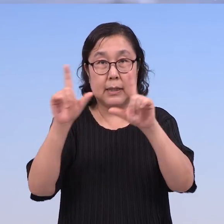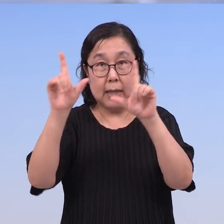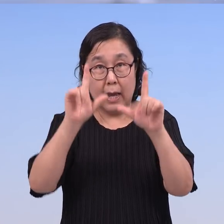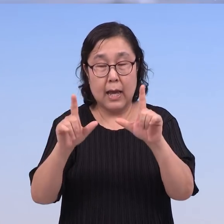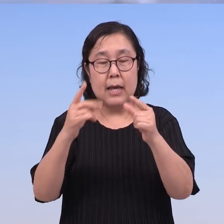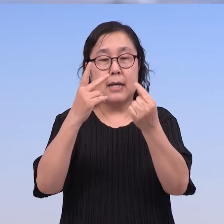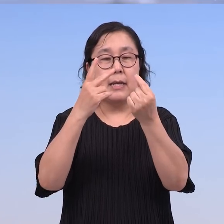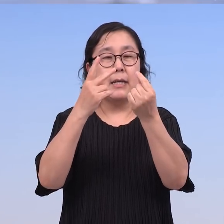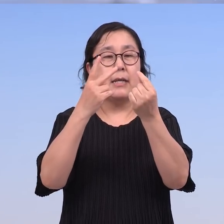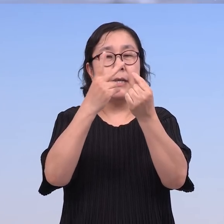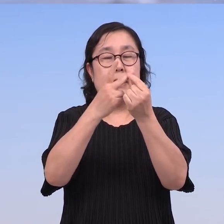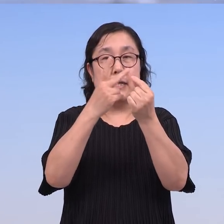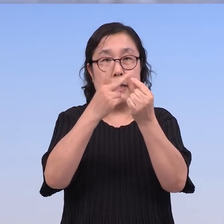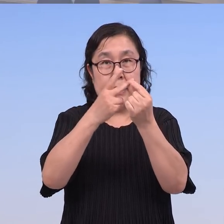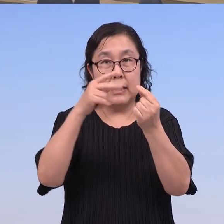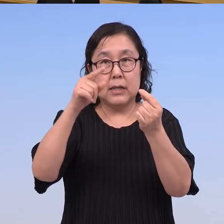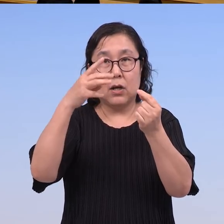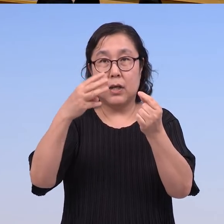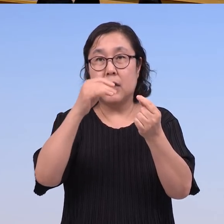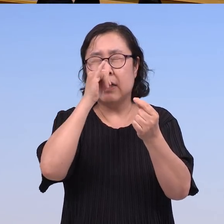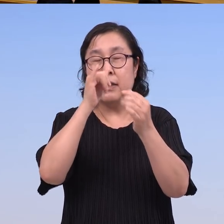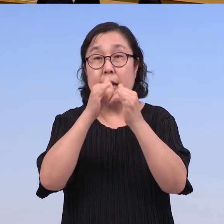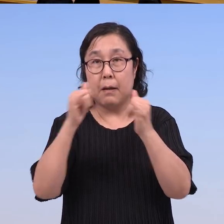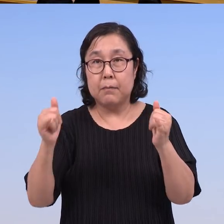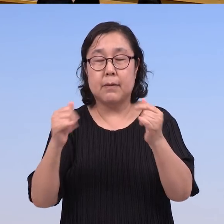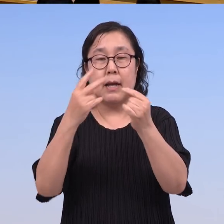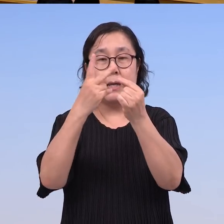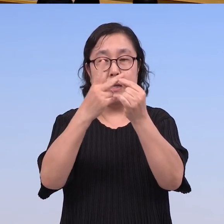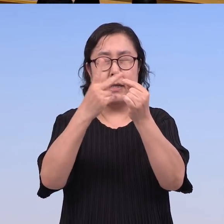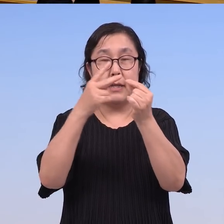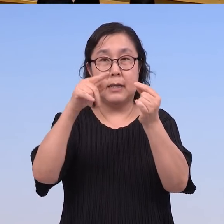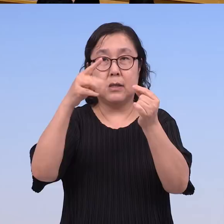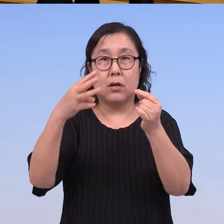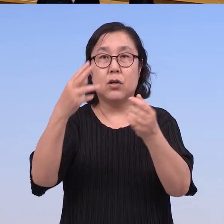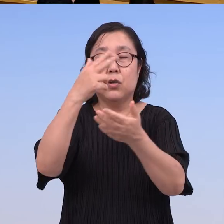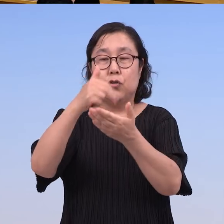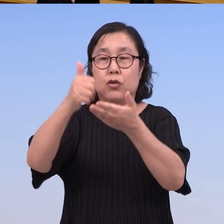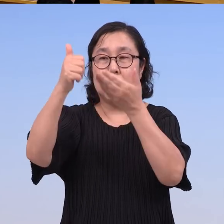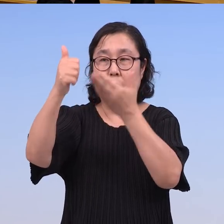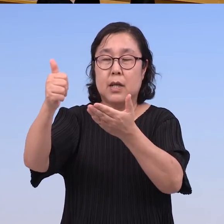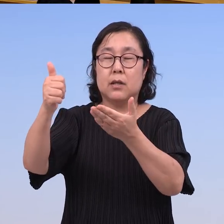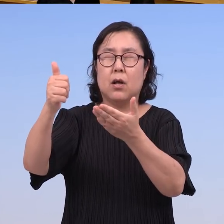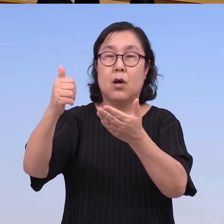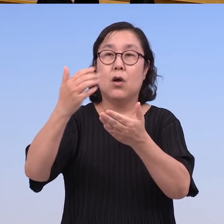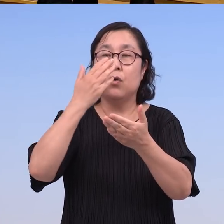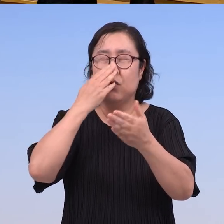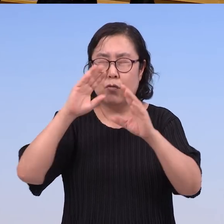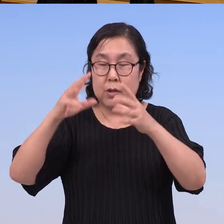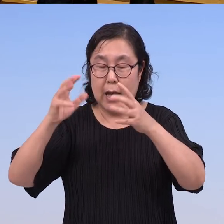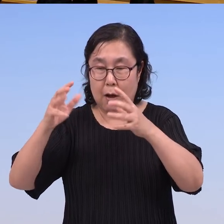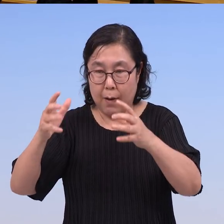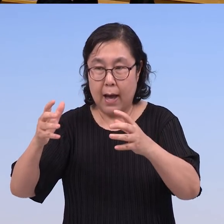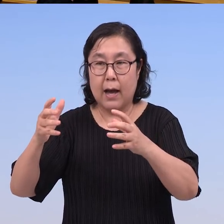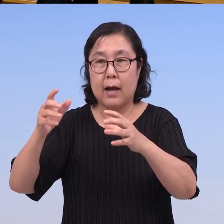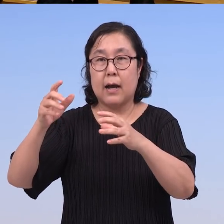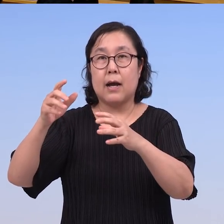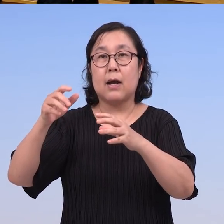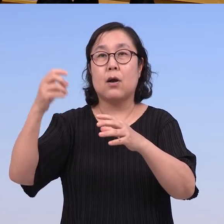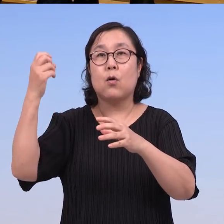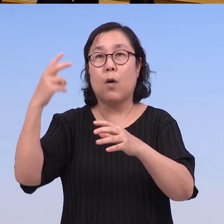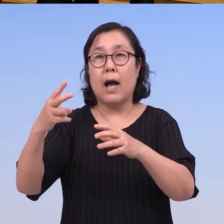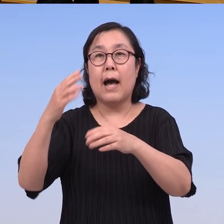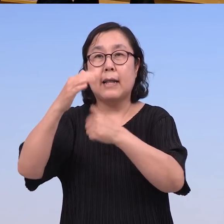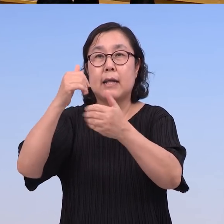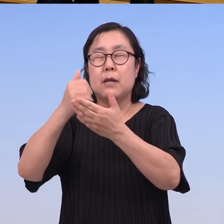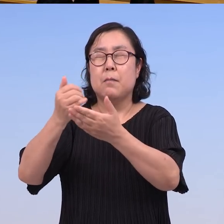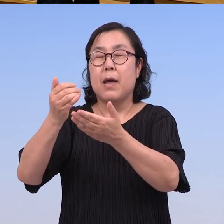2절로 연결했던 인물이에요. 2절이 뭡니까? 주께서 유다왕 여호야긴과 하나님의 전거릇 얼마를 그의 손에